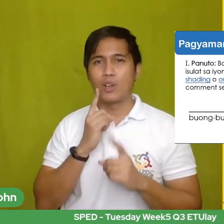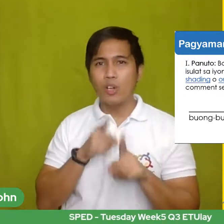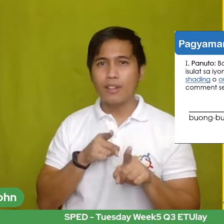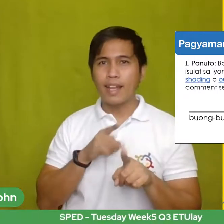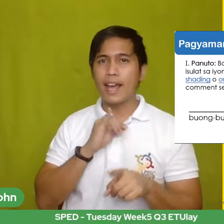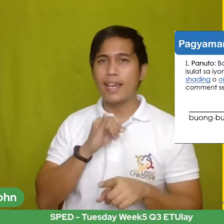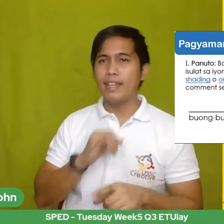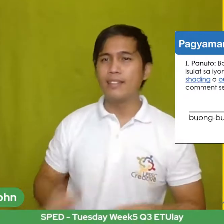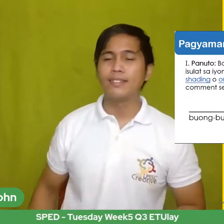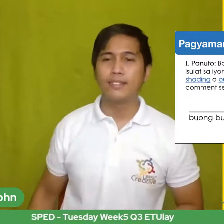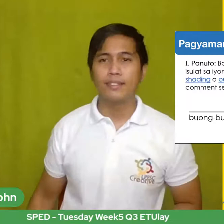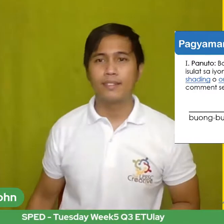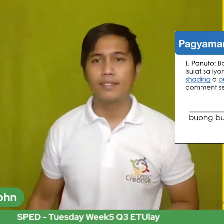Sagot ay